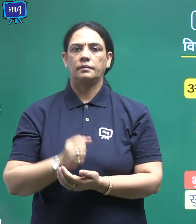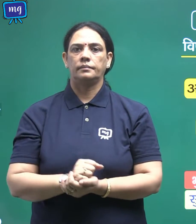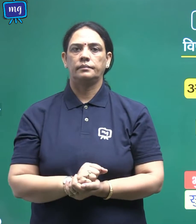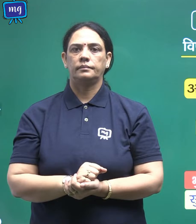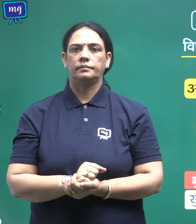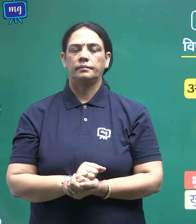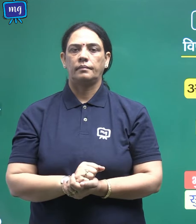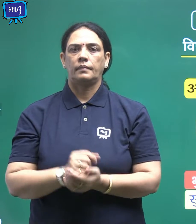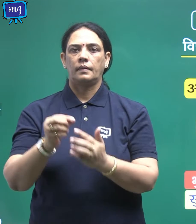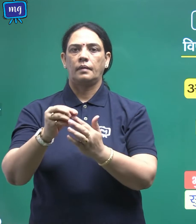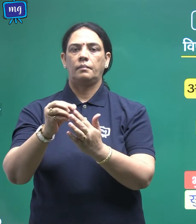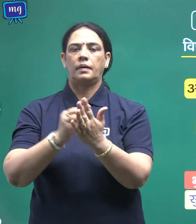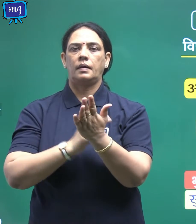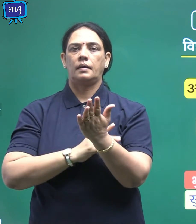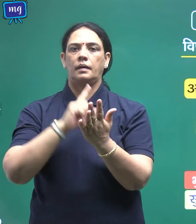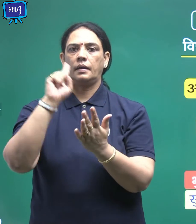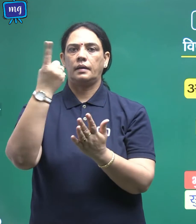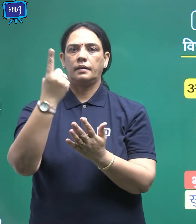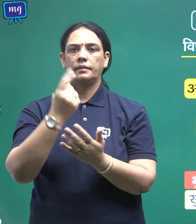भाग 1